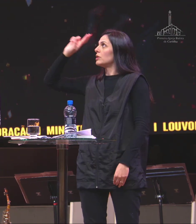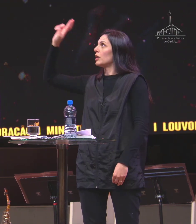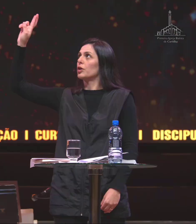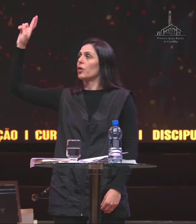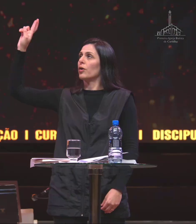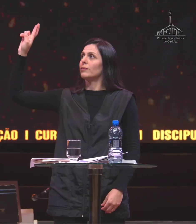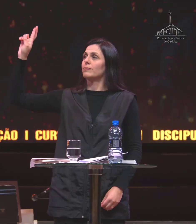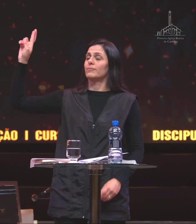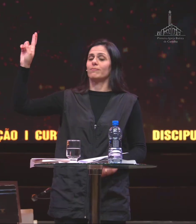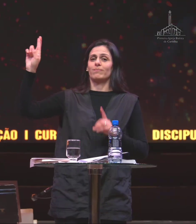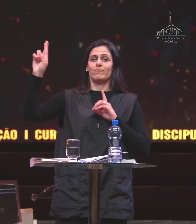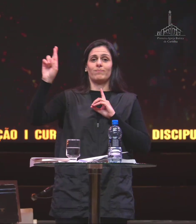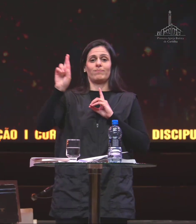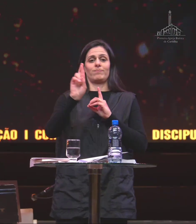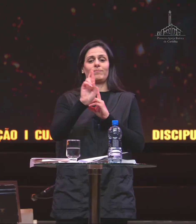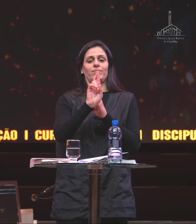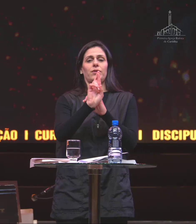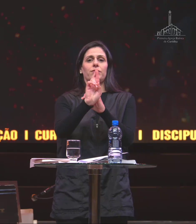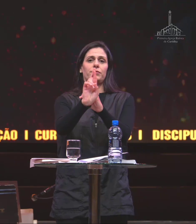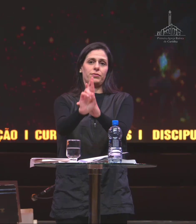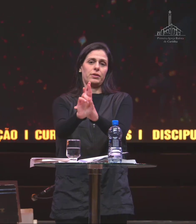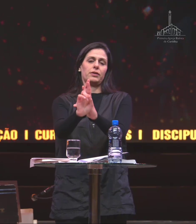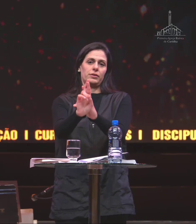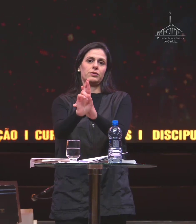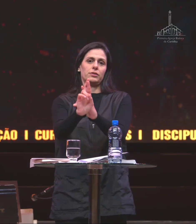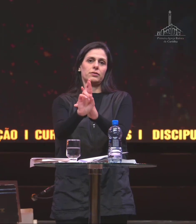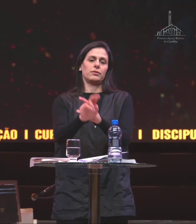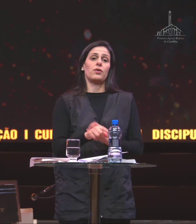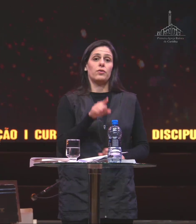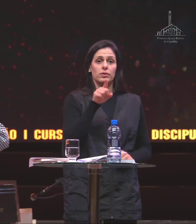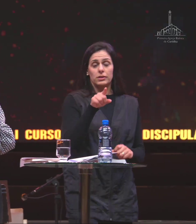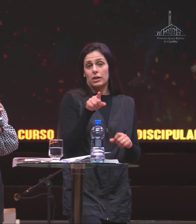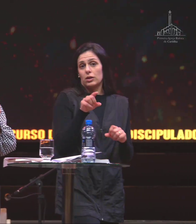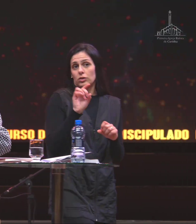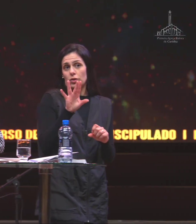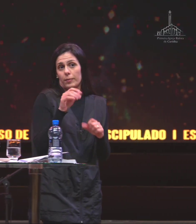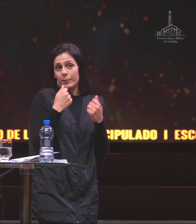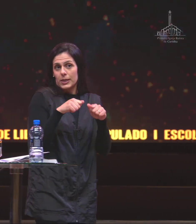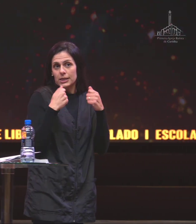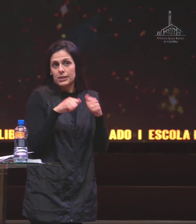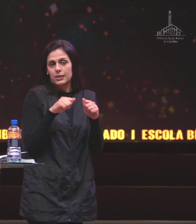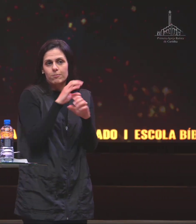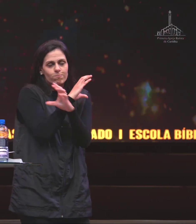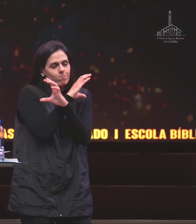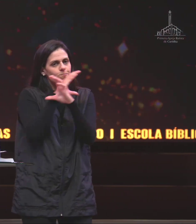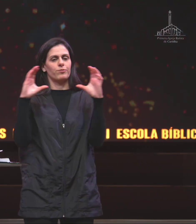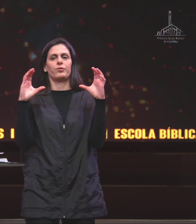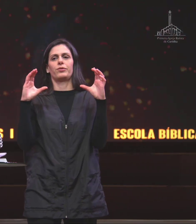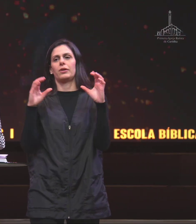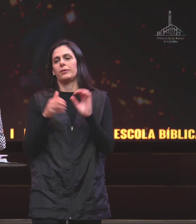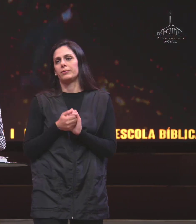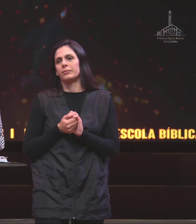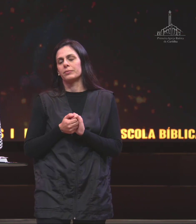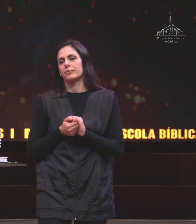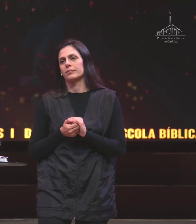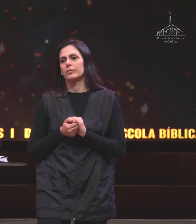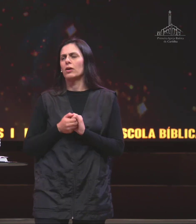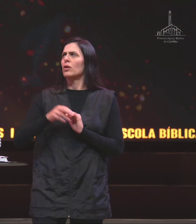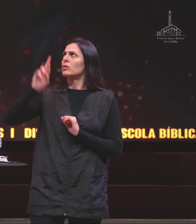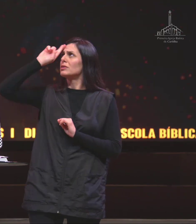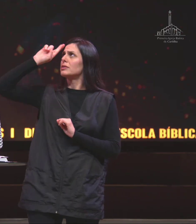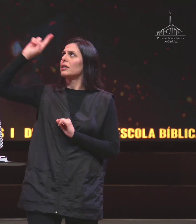vez que Deus pedir algo para você fazer, você não vai falar, manda outro. Você vai falar, eis-me aqui, Senhor. Estou aqui para te